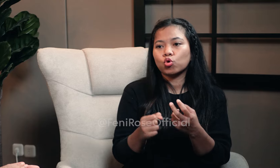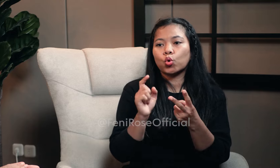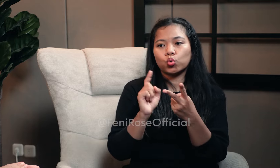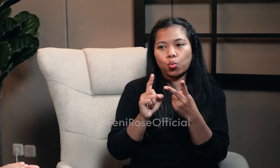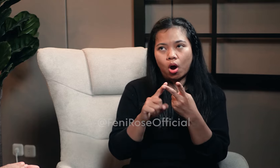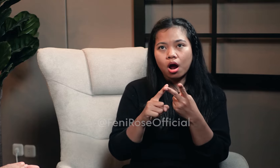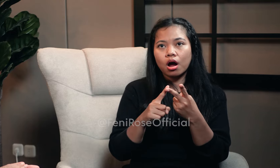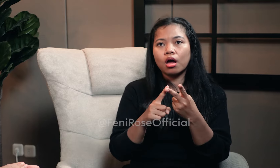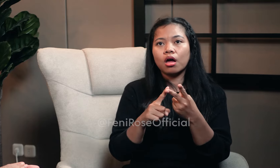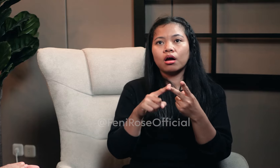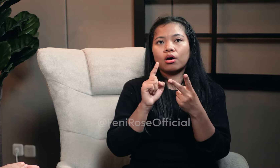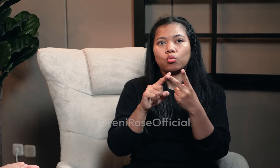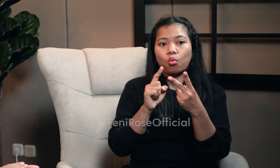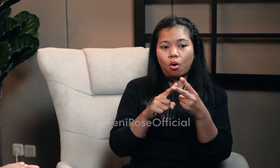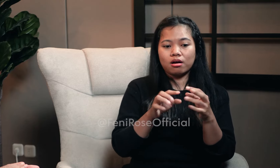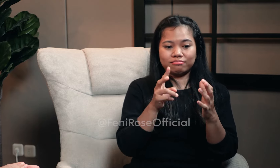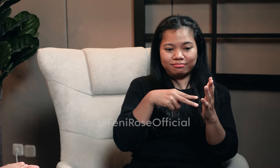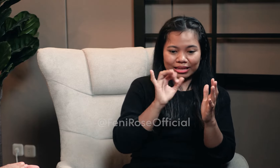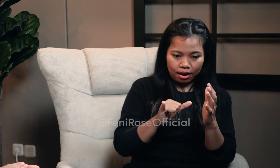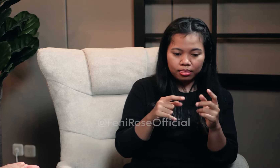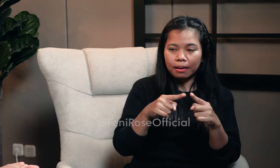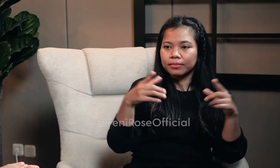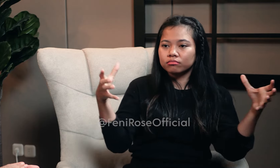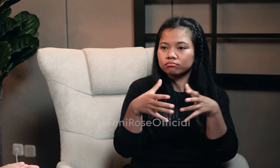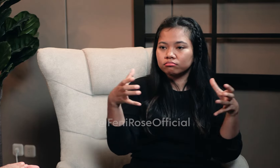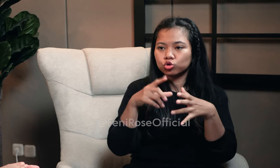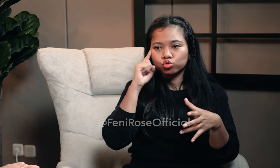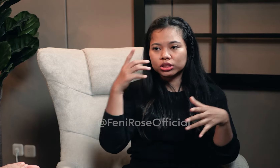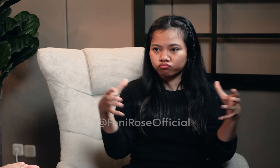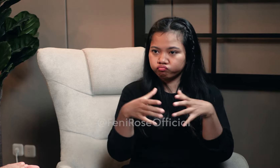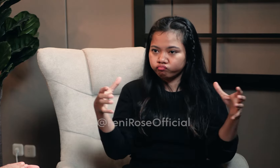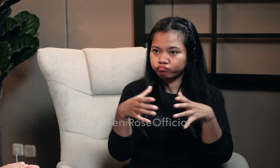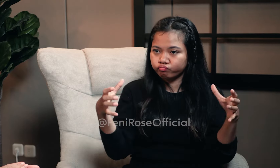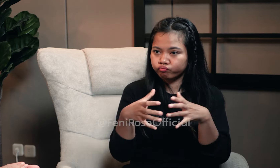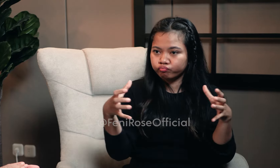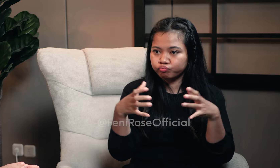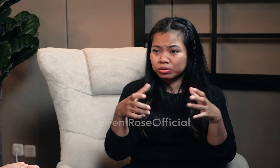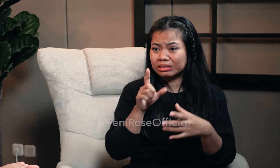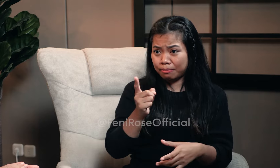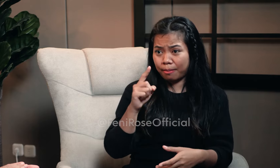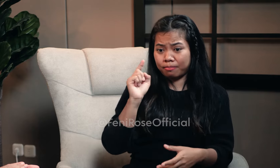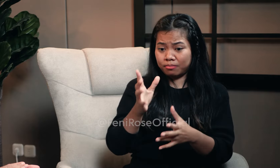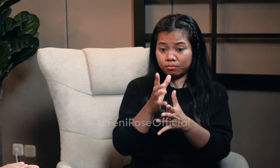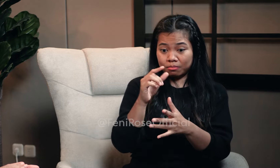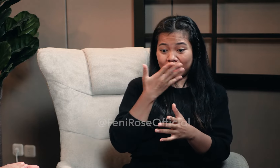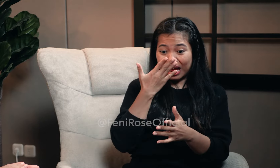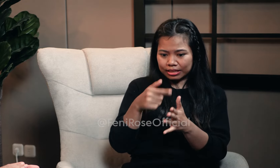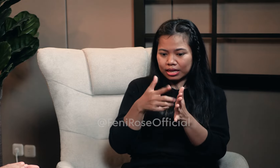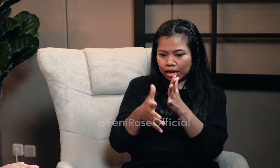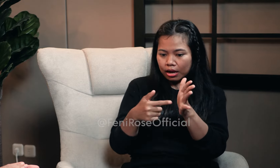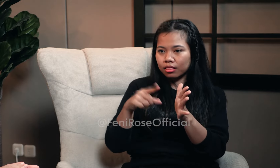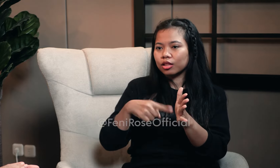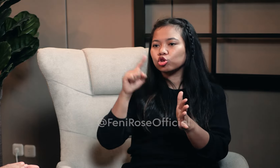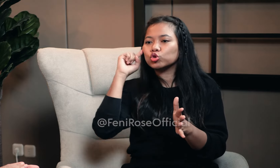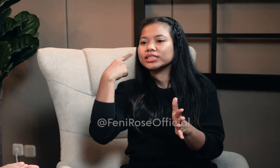menterjemahkan betul yang kedua itu baca Iya tapi ee diskusi sih banyak diskusi karena kan